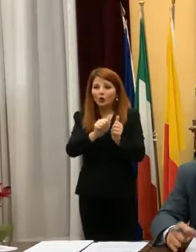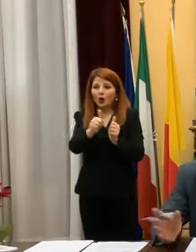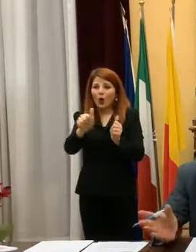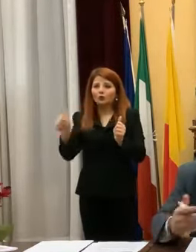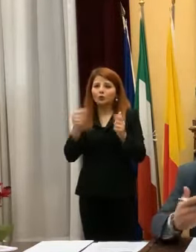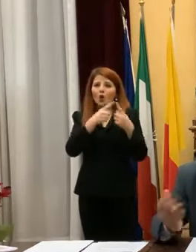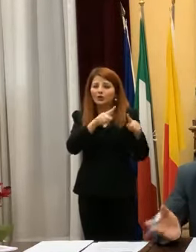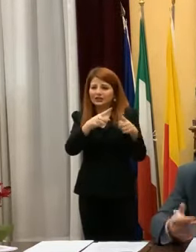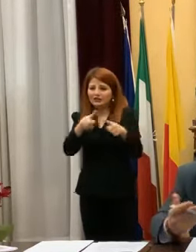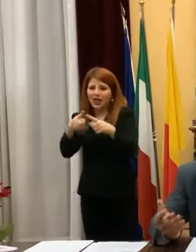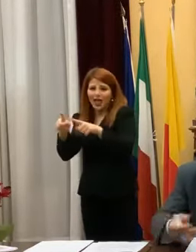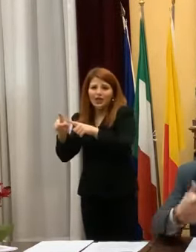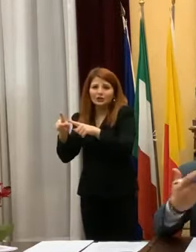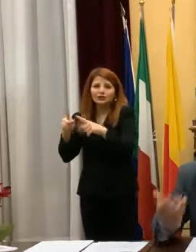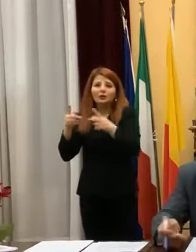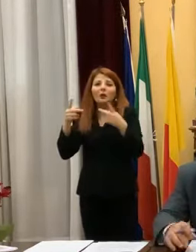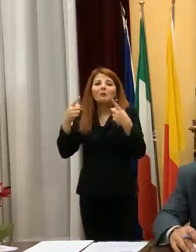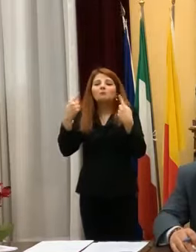andavano in televisione